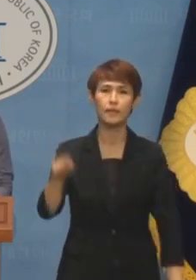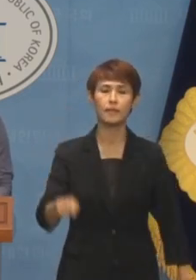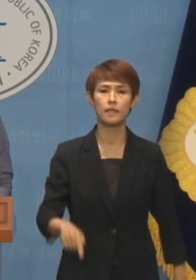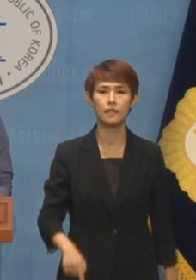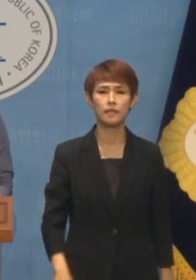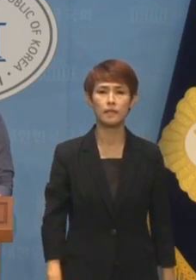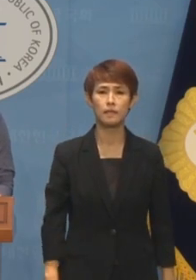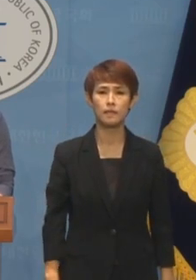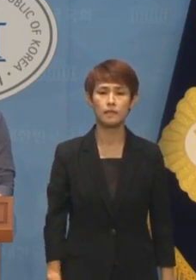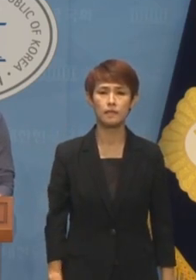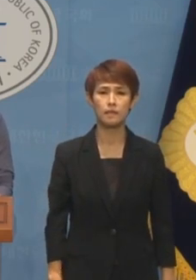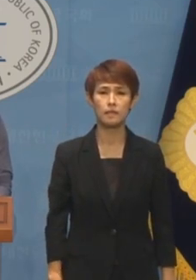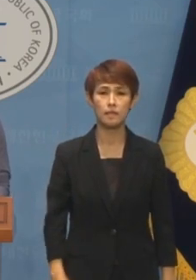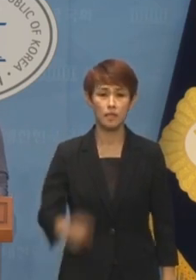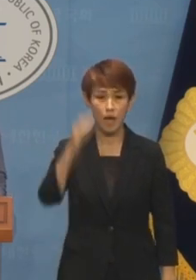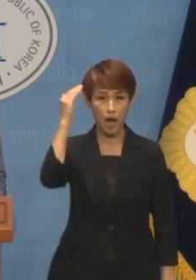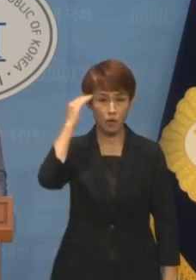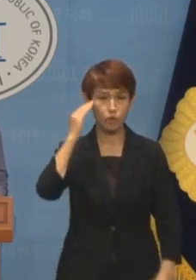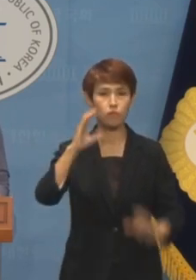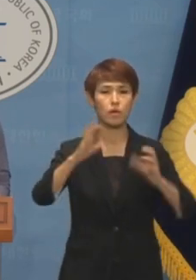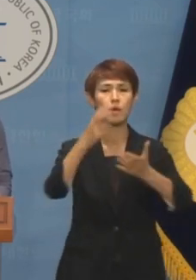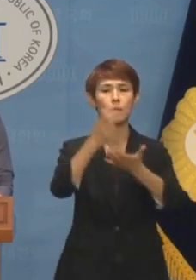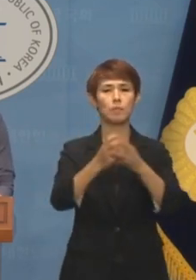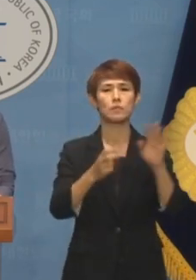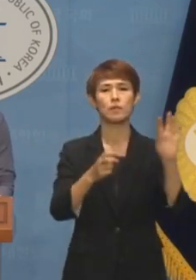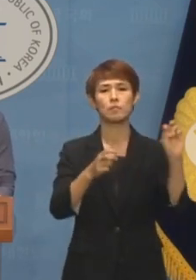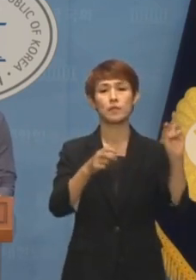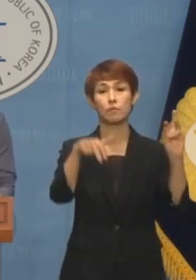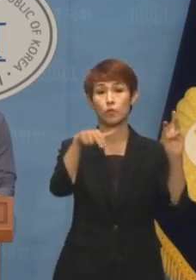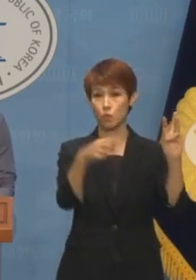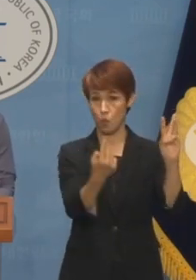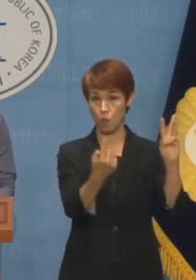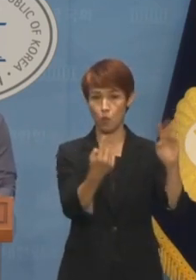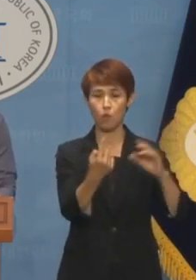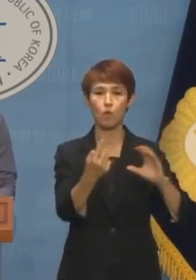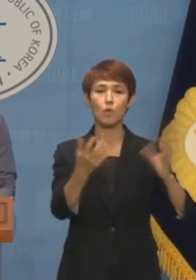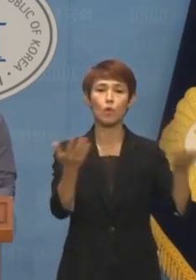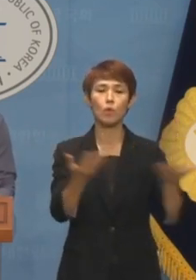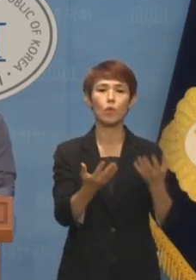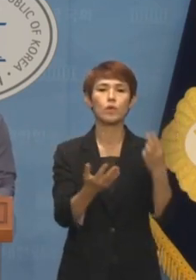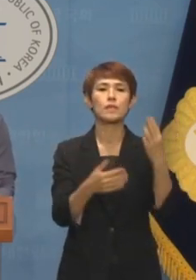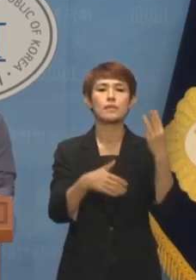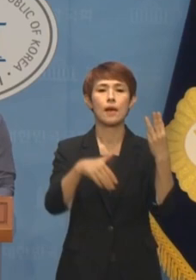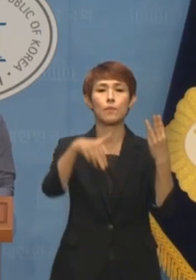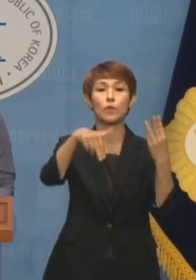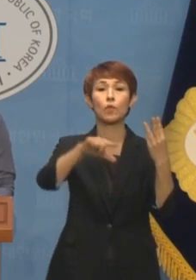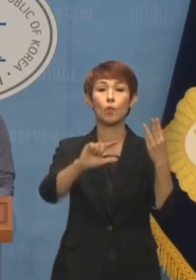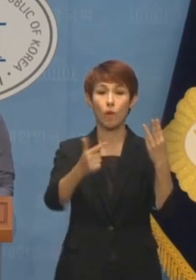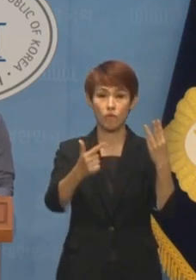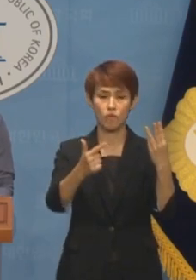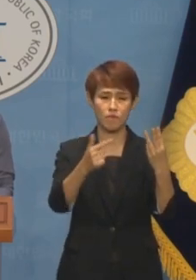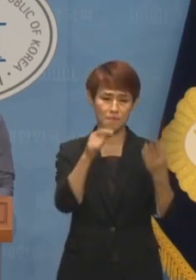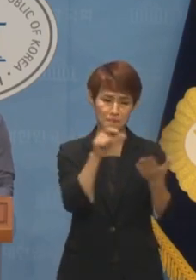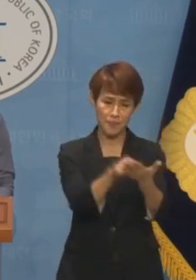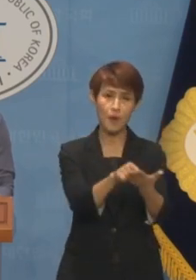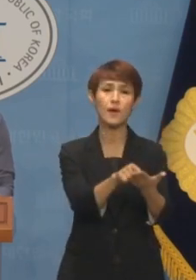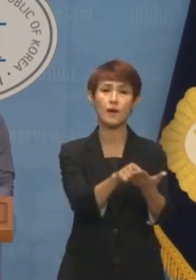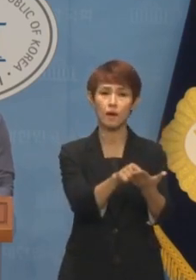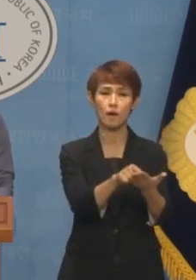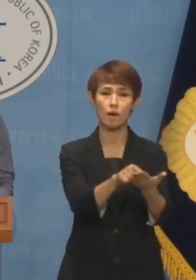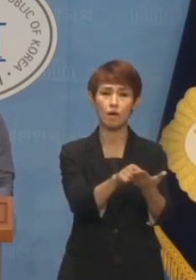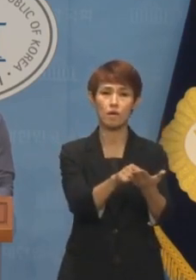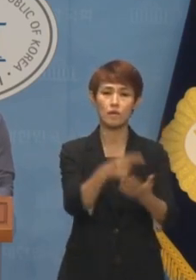없습니다. 대한민국 헌법 제33조에는 노동 3권이 분명히 명시되어 있습니다.